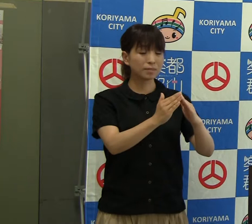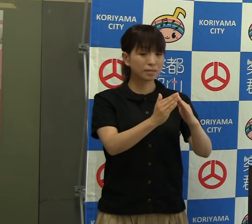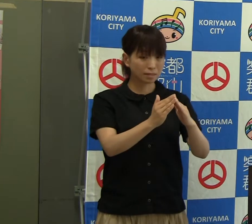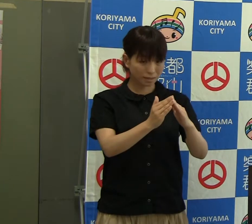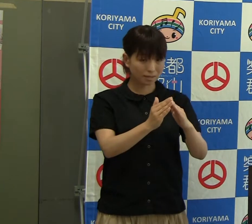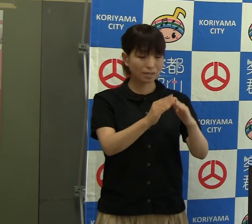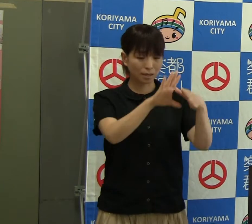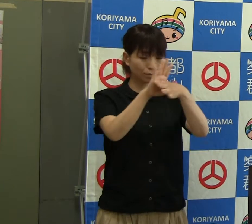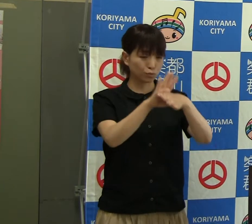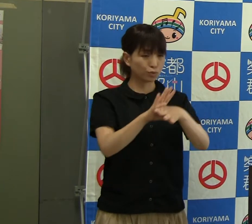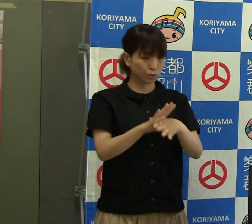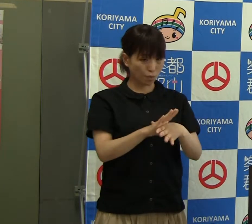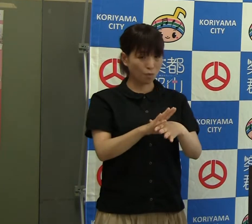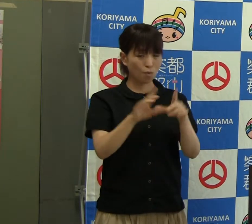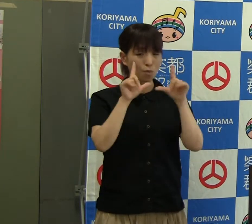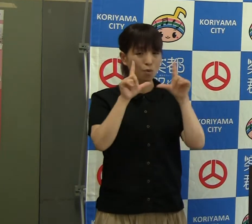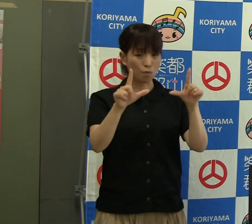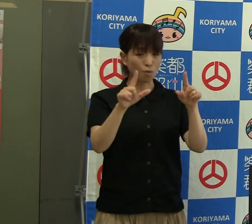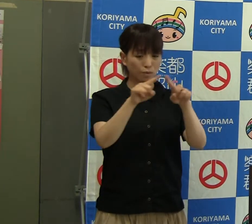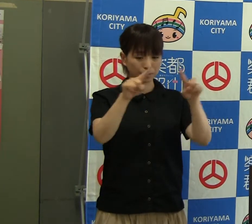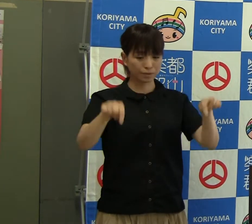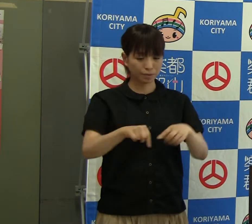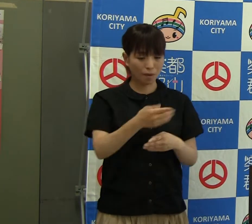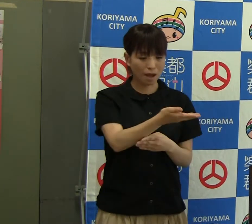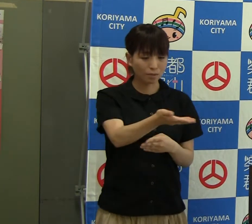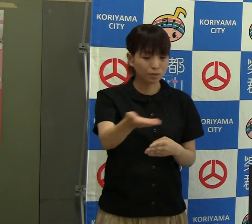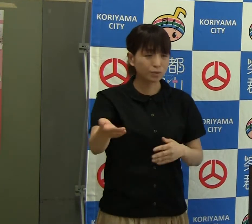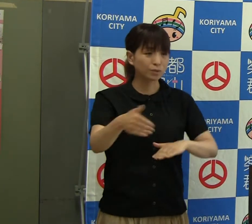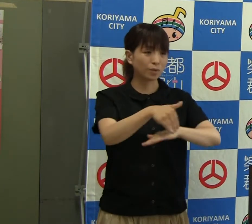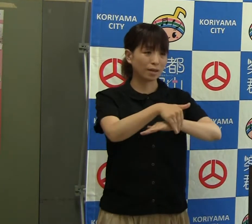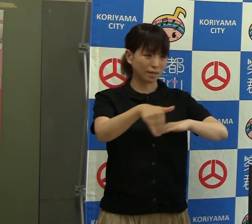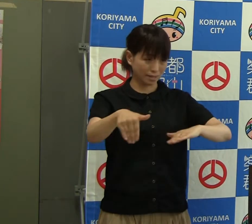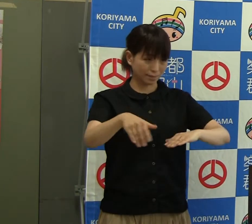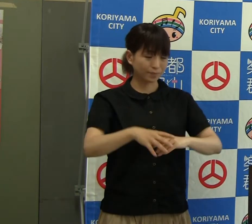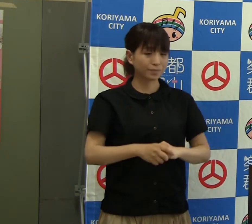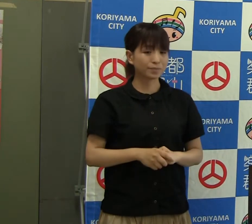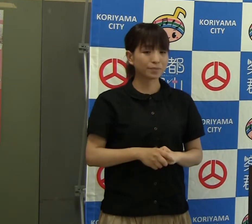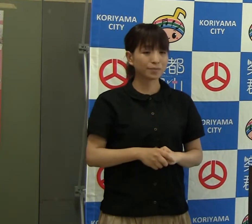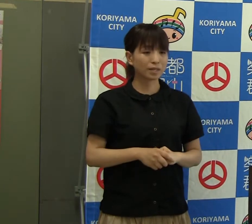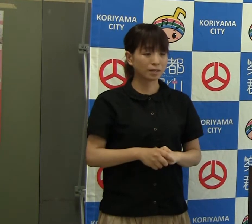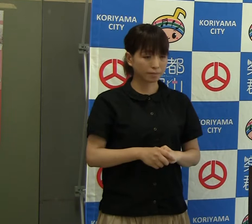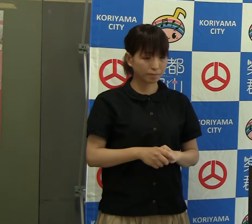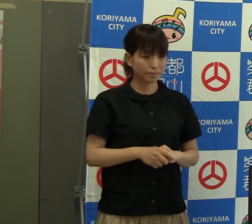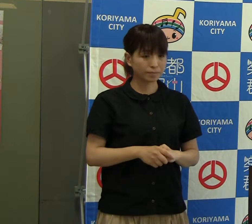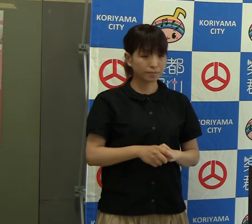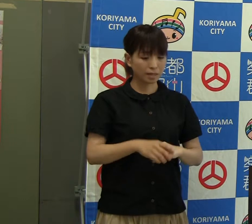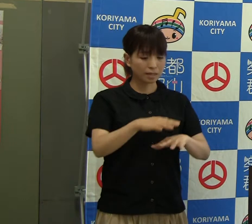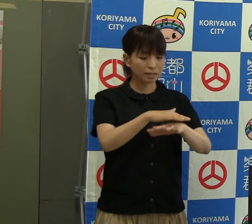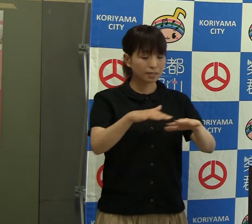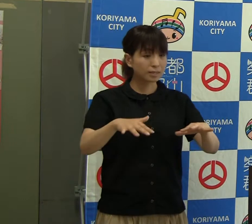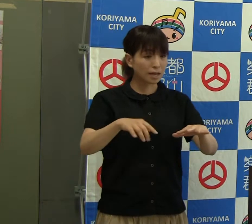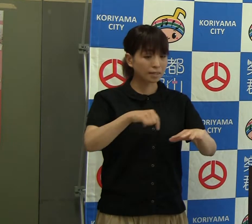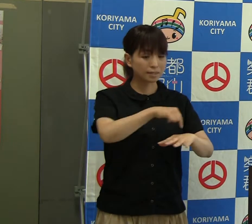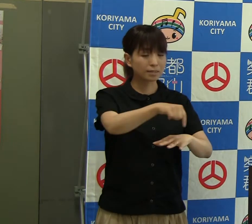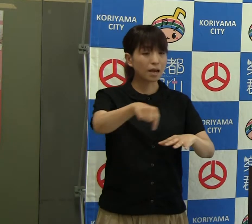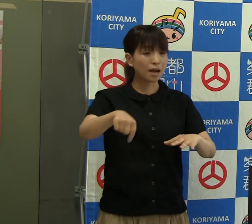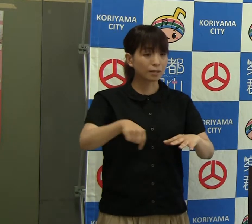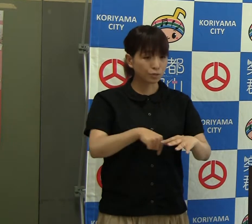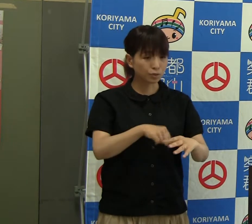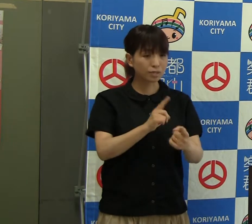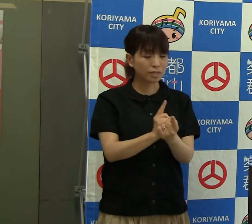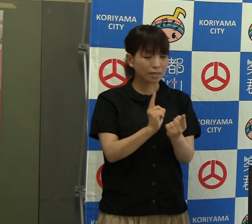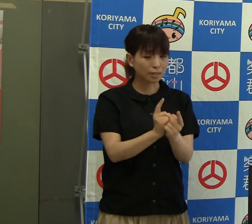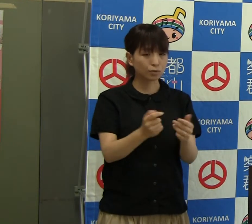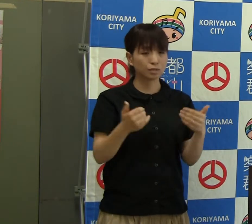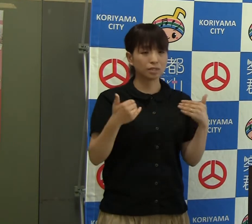周知分を配属することにしてあります。これによりまして、市街地にあるですね、対策が必要